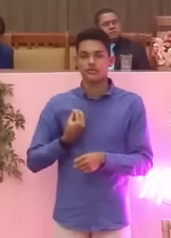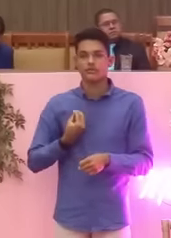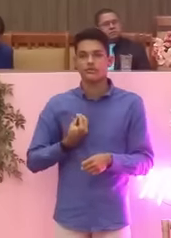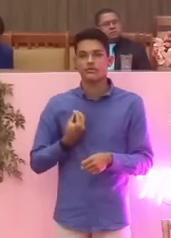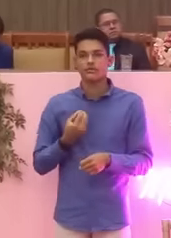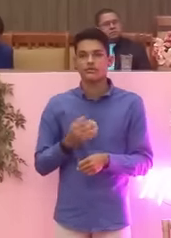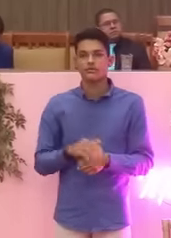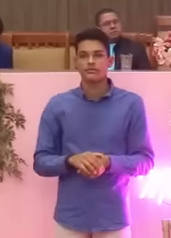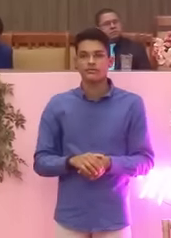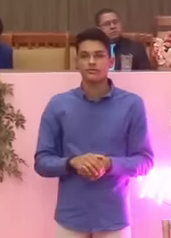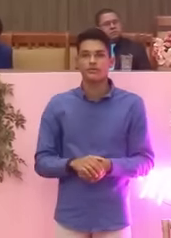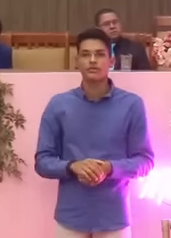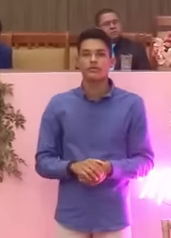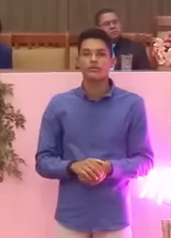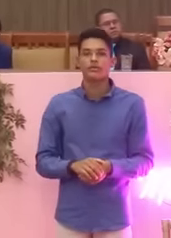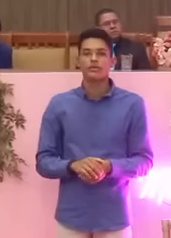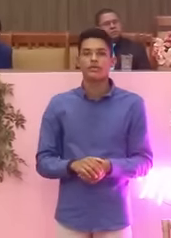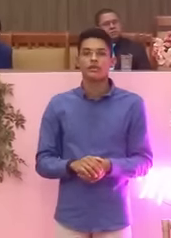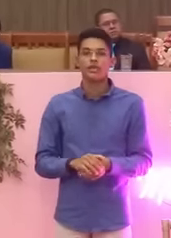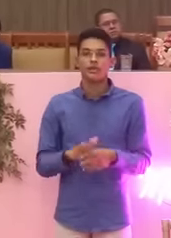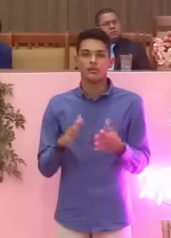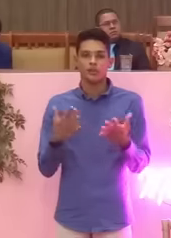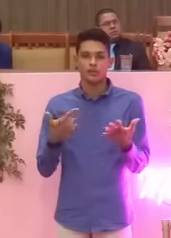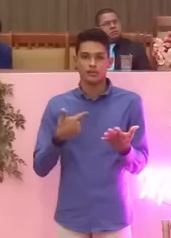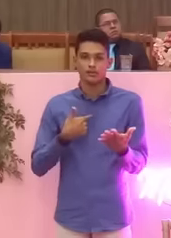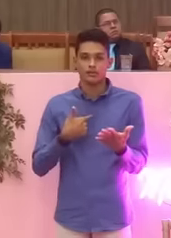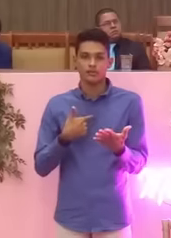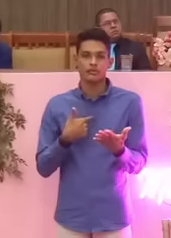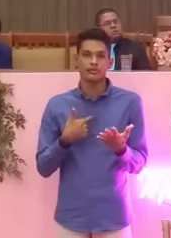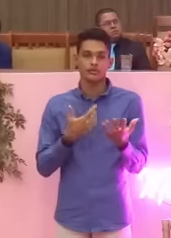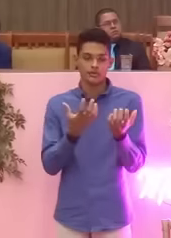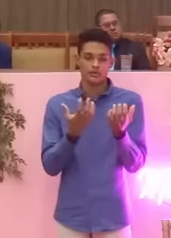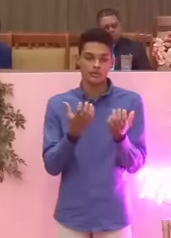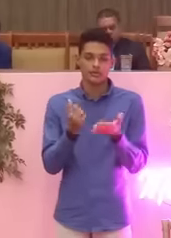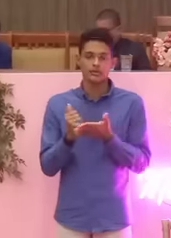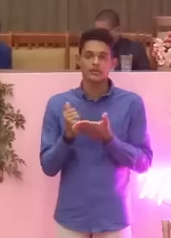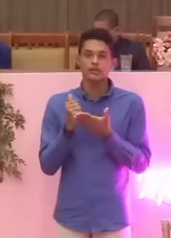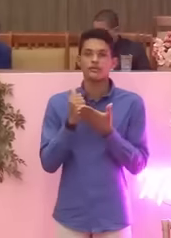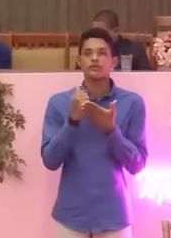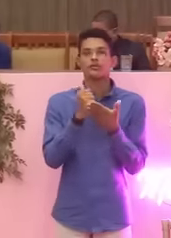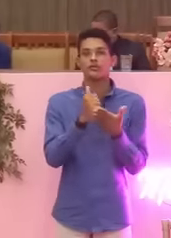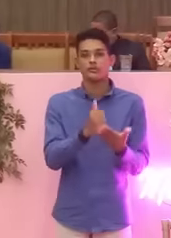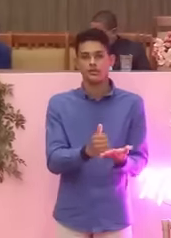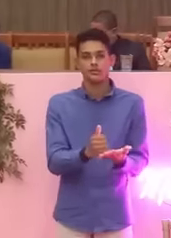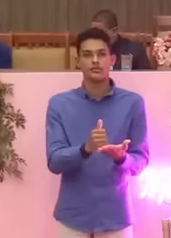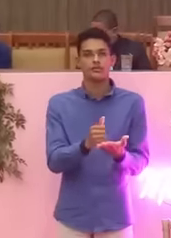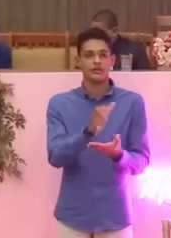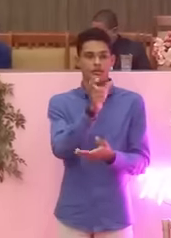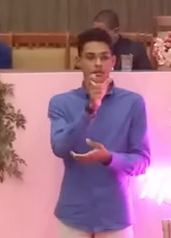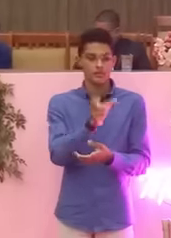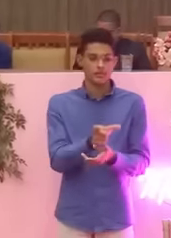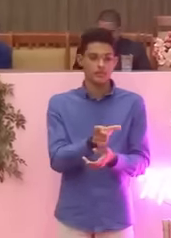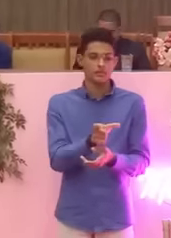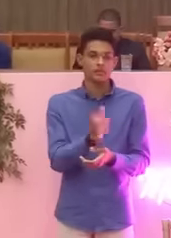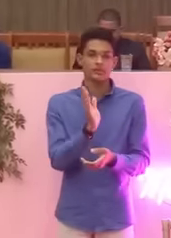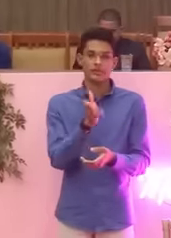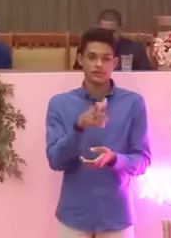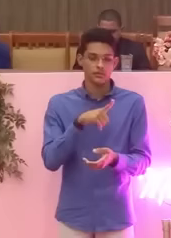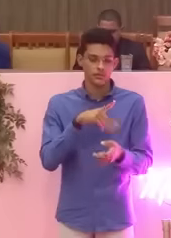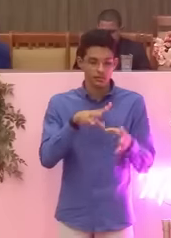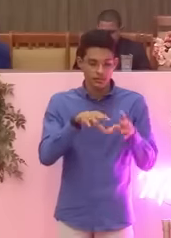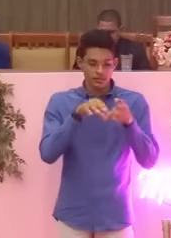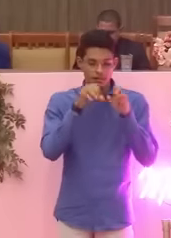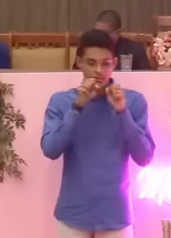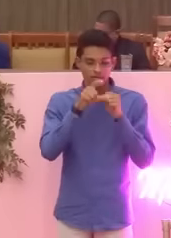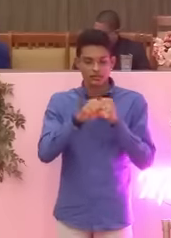quando você tenta ajudar quem Deus pela ilegalidade já sentenciou a maldição você está